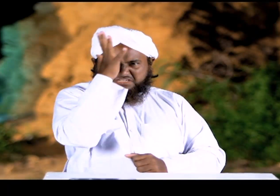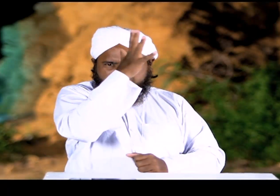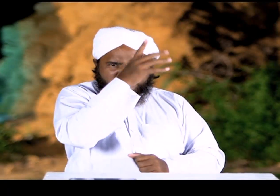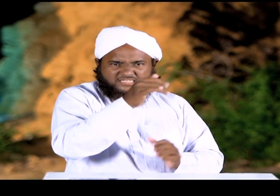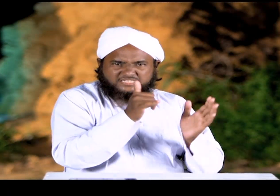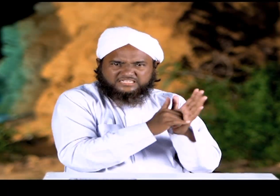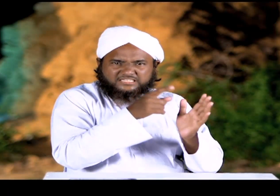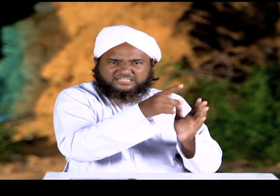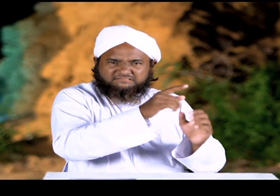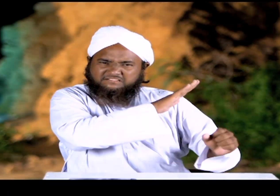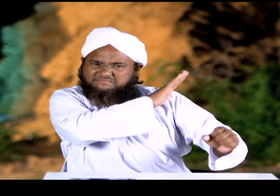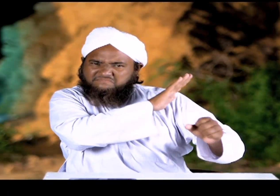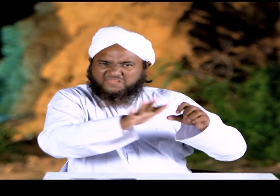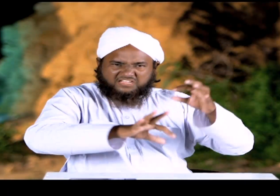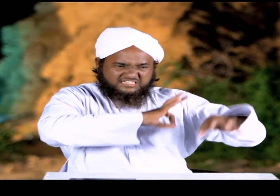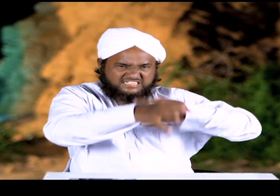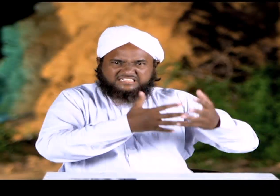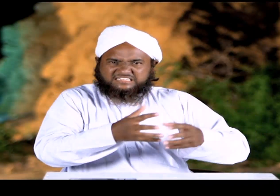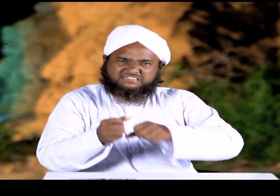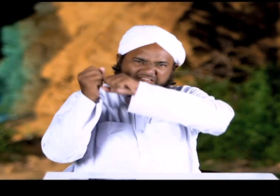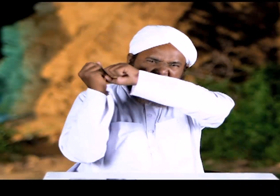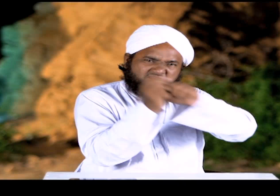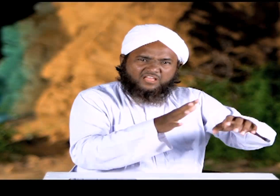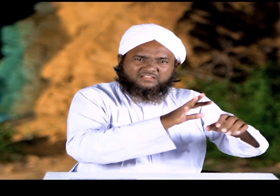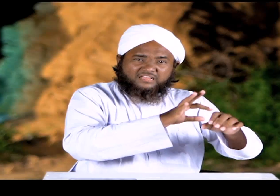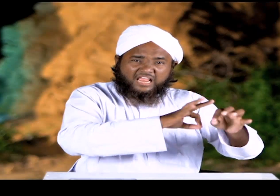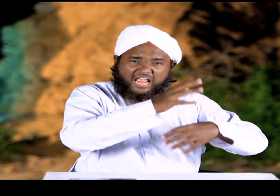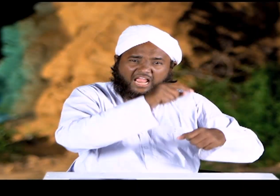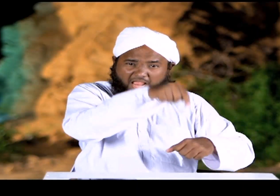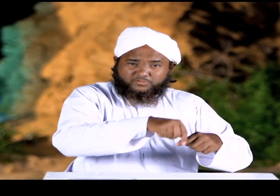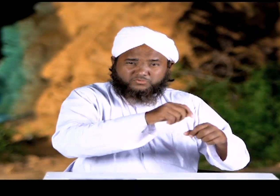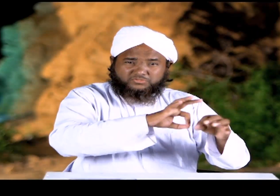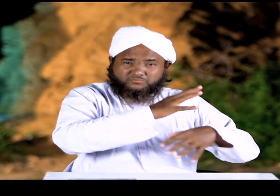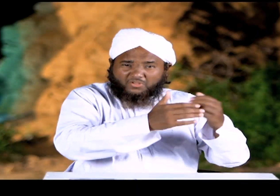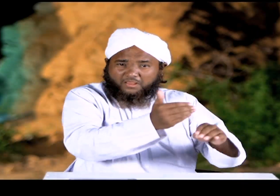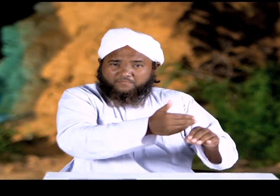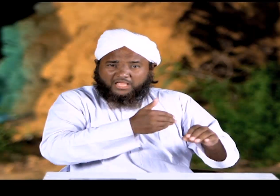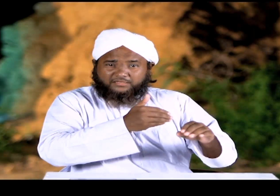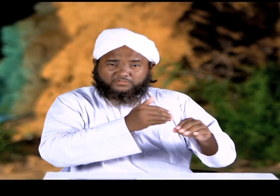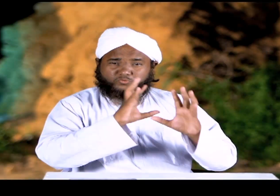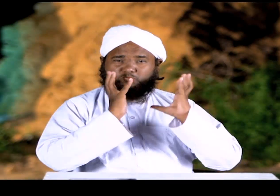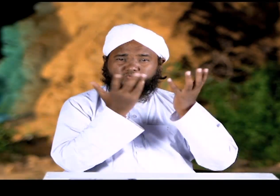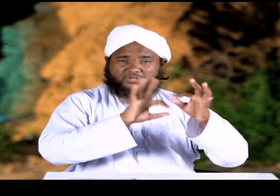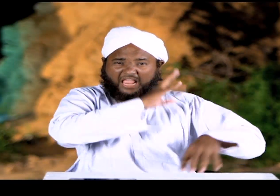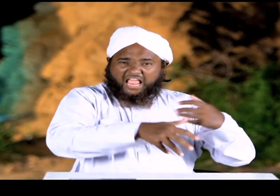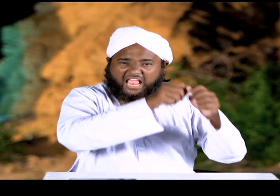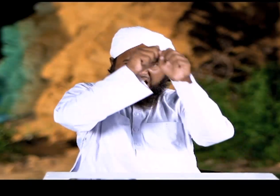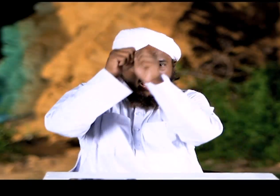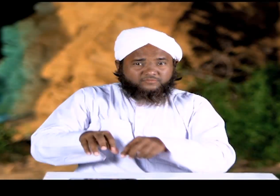کو عذاب نار سے قبل بھی اس دنیا ناپائیدار میں آگ کے عذاب میں مبتلا فرما۔ فوراً